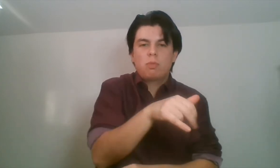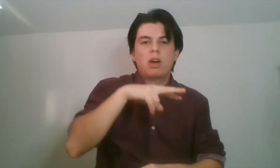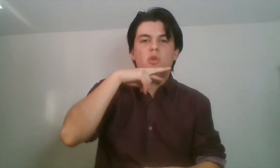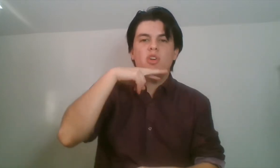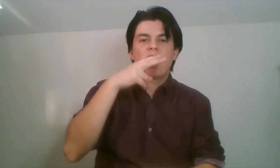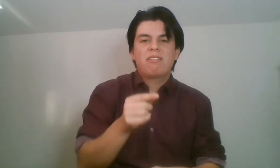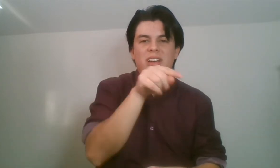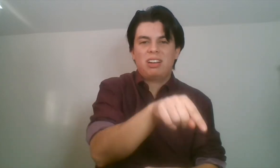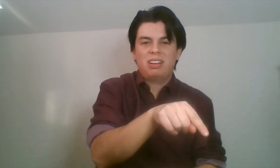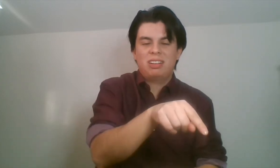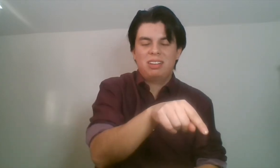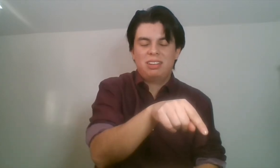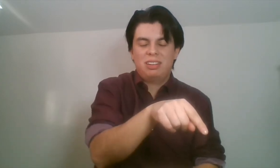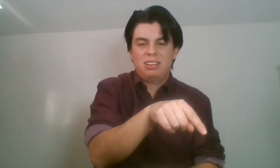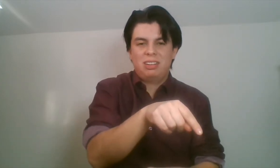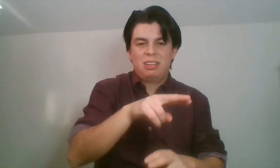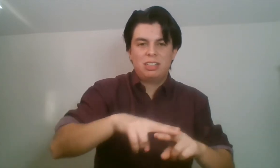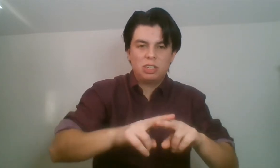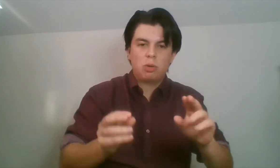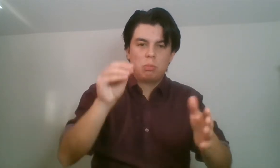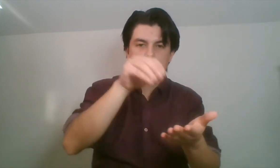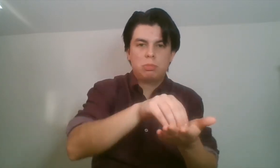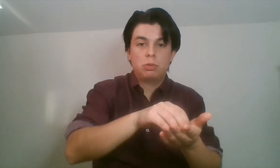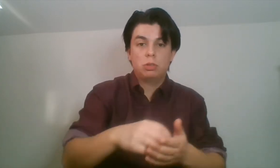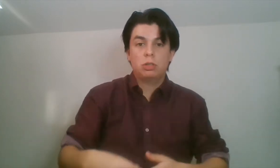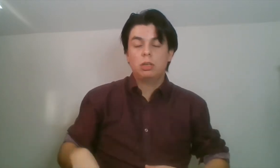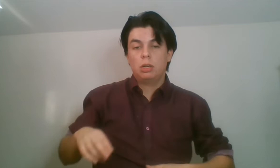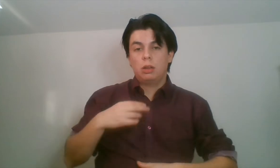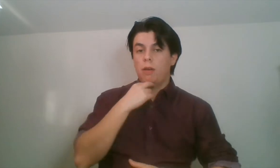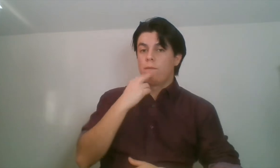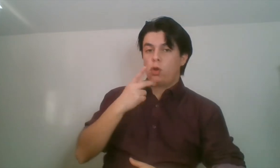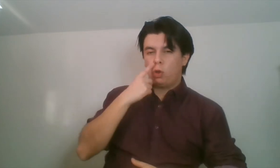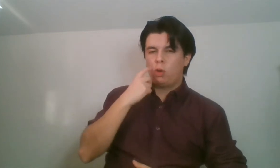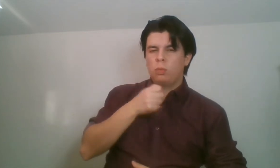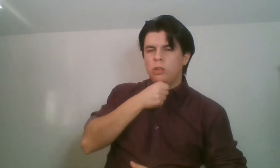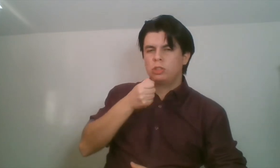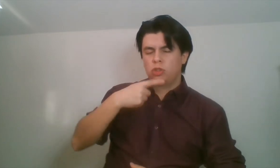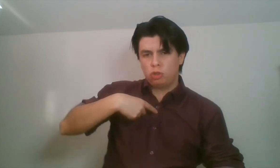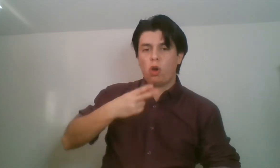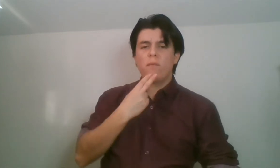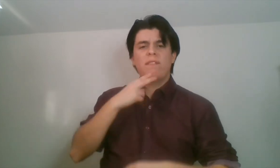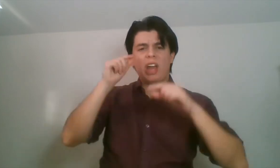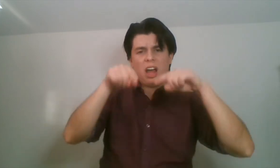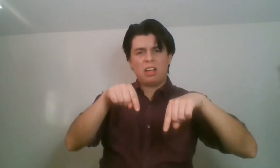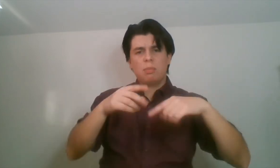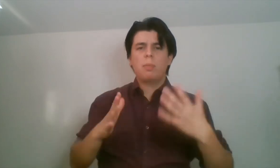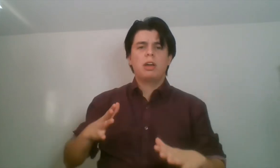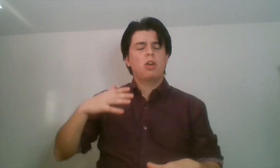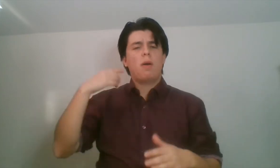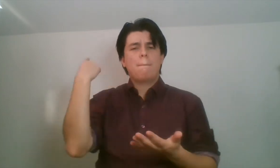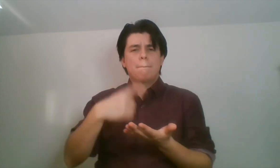Merced estaba el Hostal del Parque y por ahí se entraba hacia la plaza donde